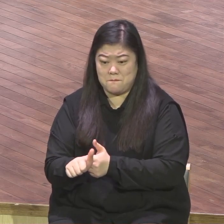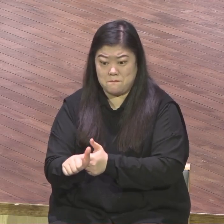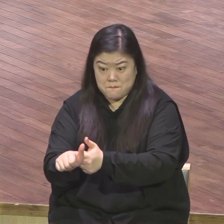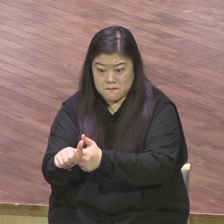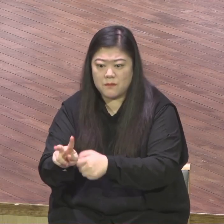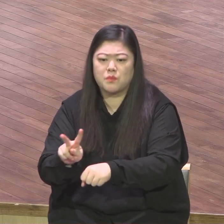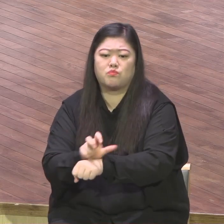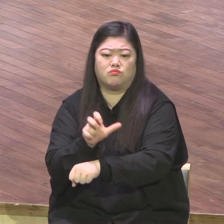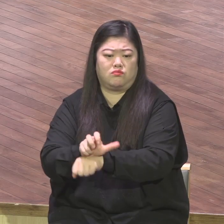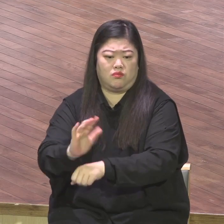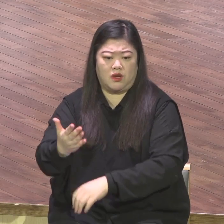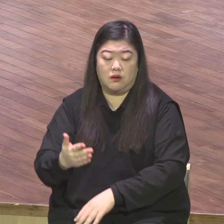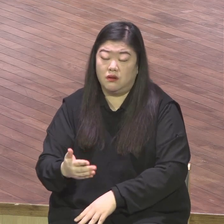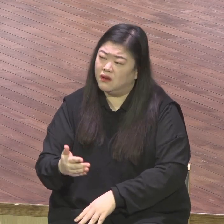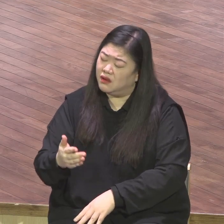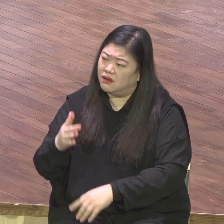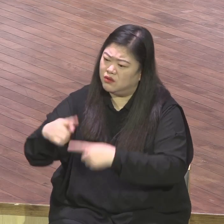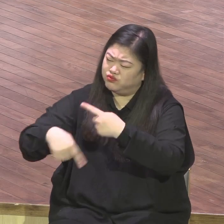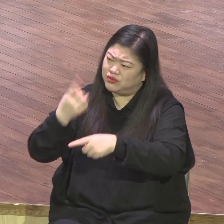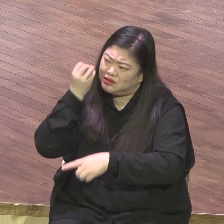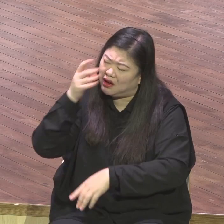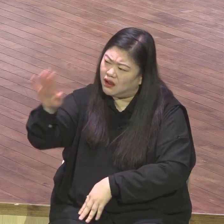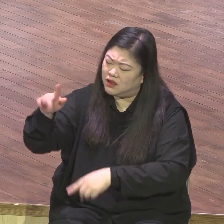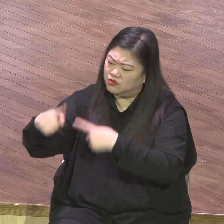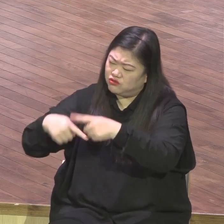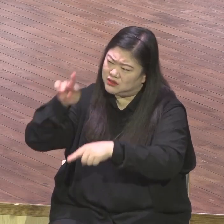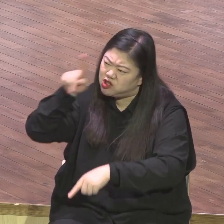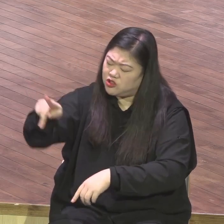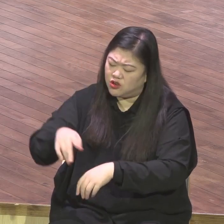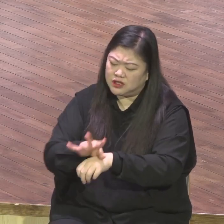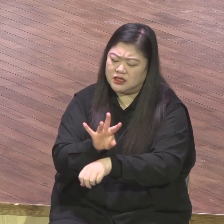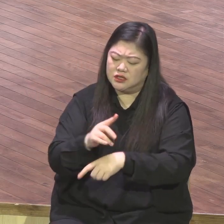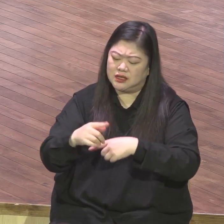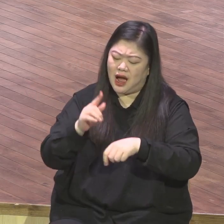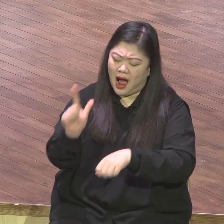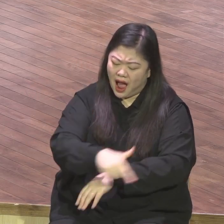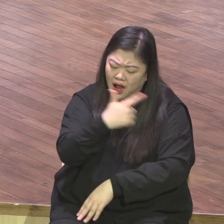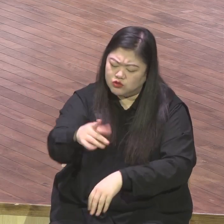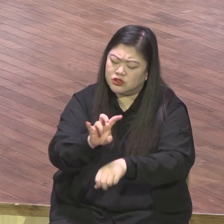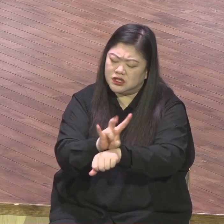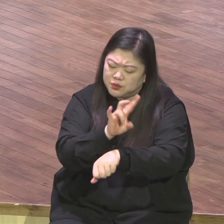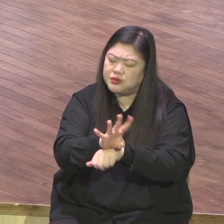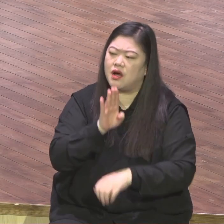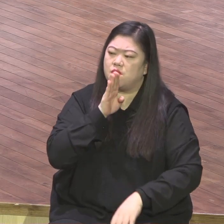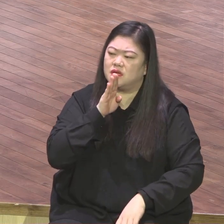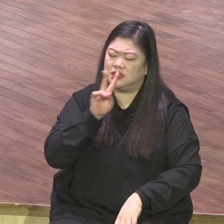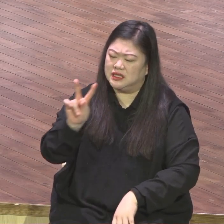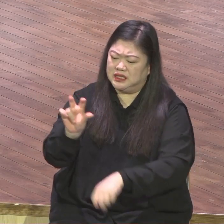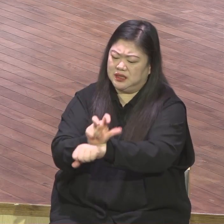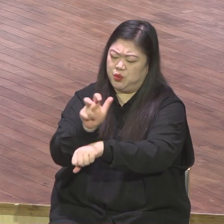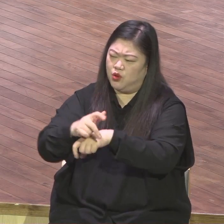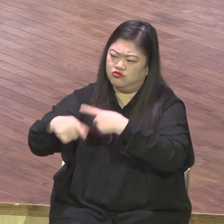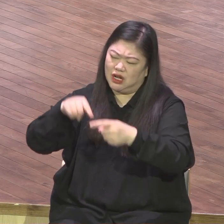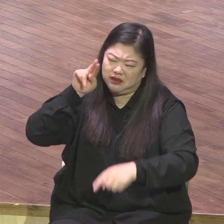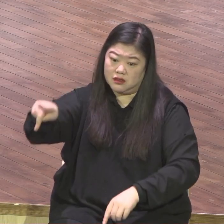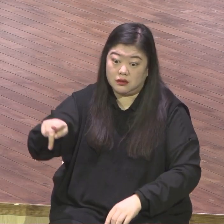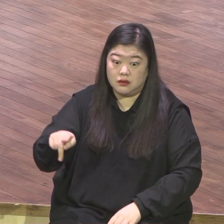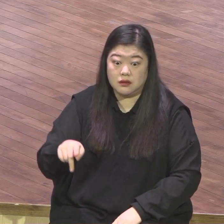우리는 24랑까지는 들었는데 25가 뭡니까? 25 응답이 무슨 뜻입니까? 라고 질문하는 분들이 많다